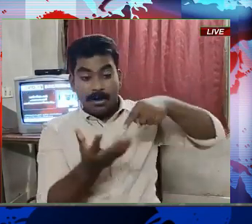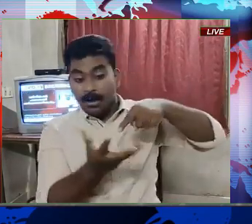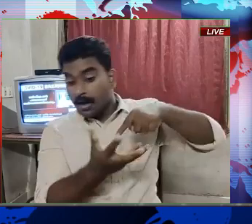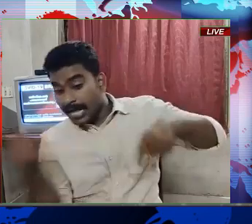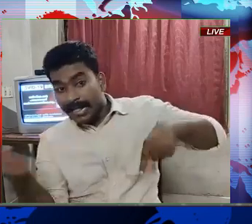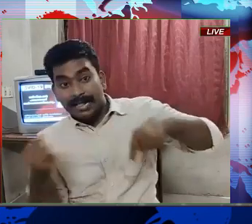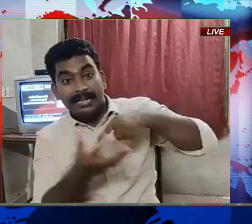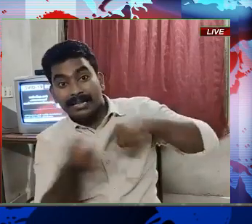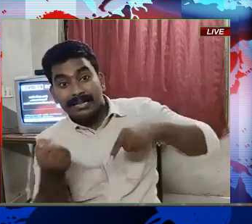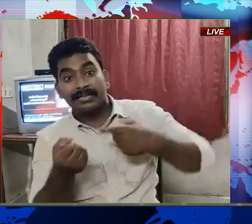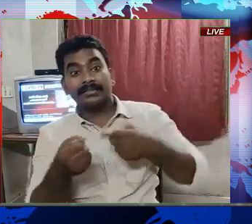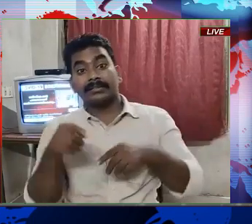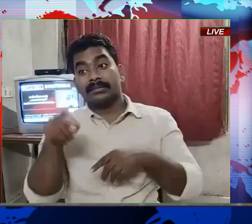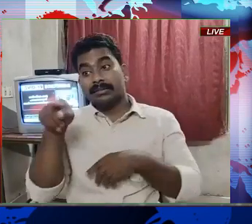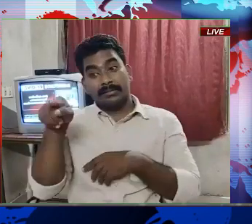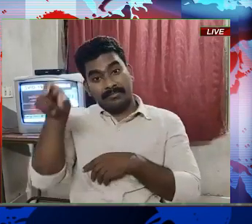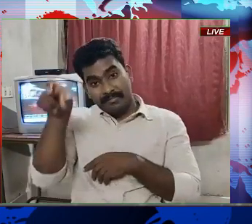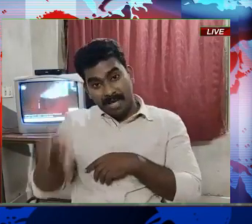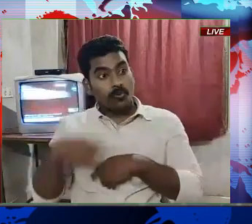പ്രത്യേക ശ്രദ്ധ ചെലുത്തി